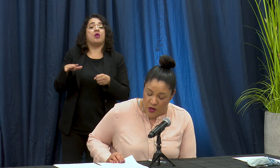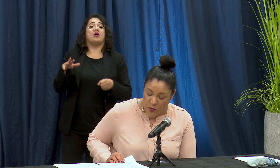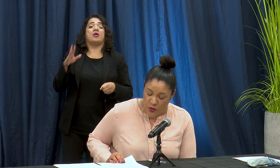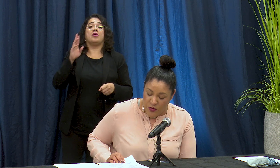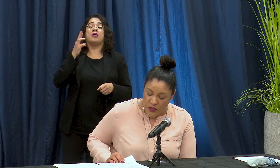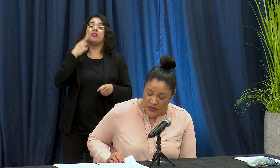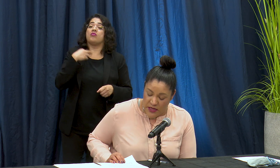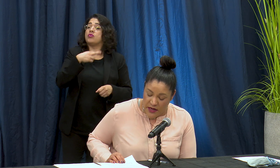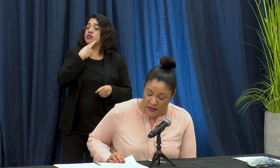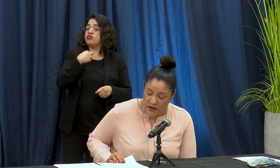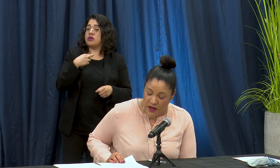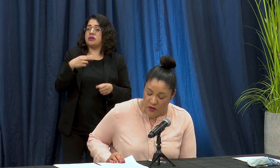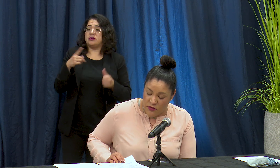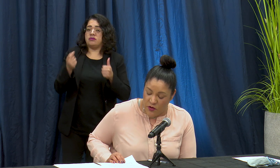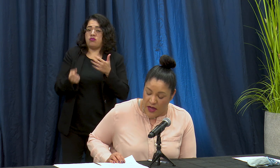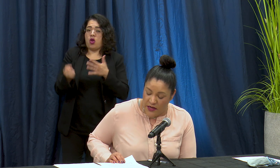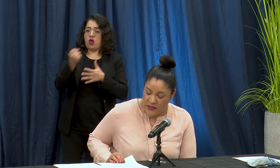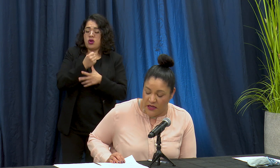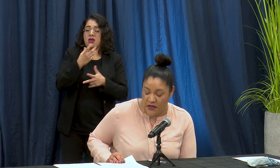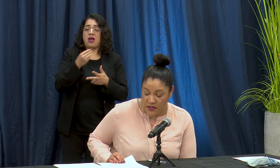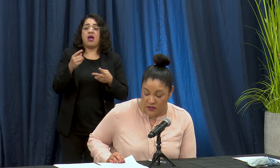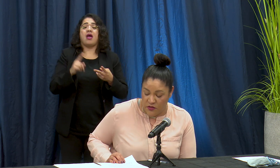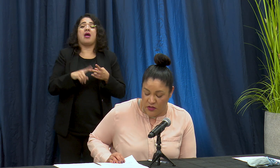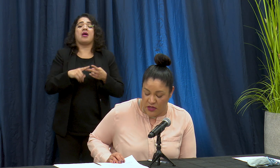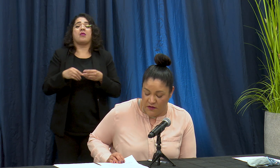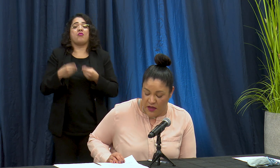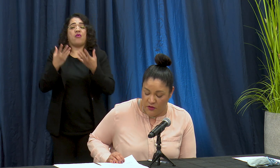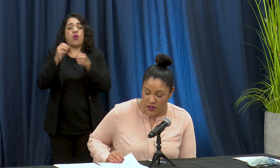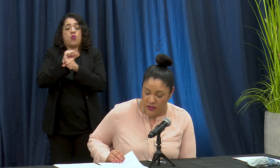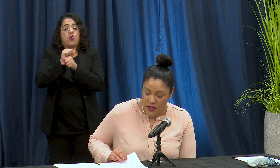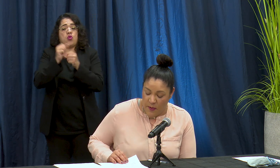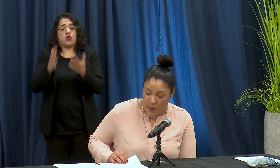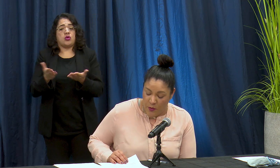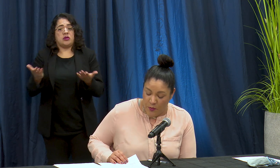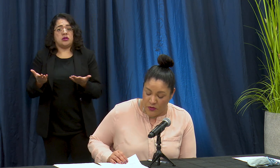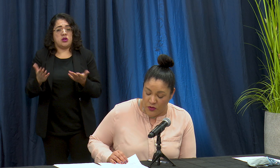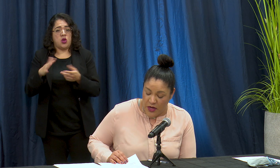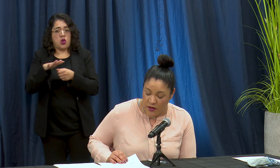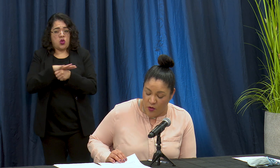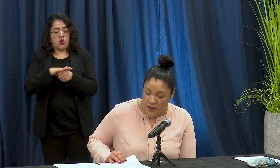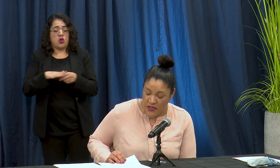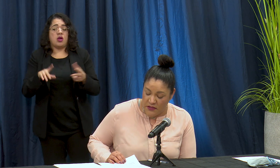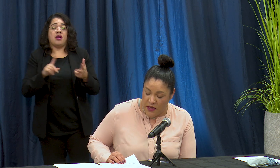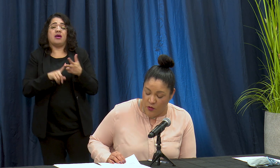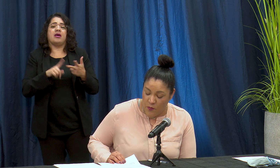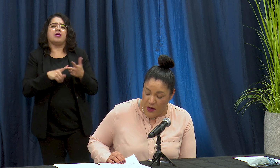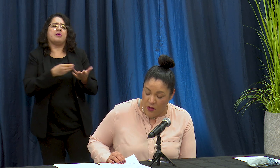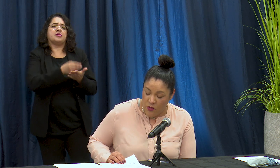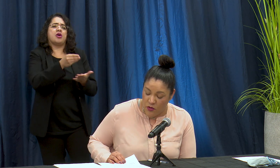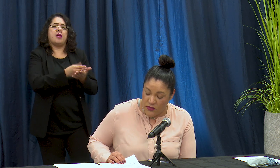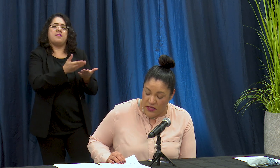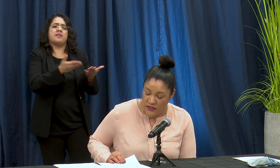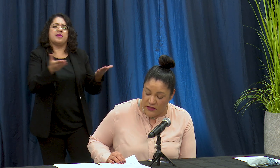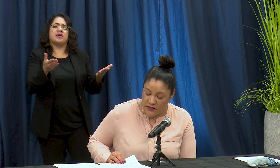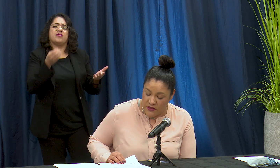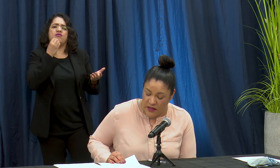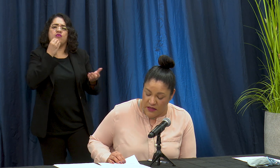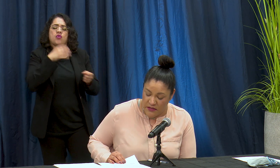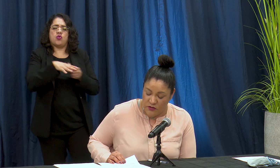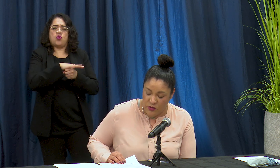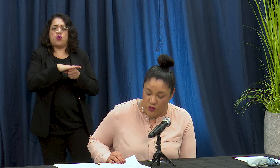local, priorizar trabajos locales y retención de trabajadores, proporcionar comidas que cumplan con los